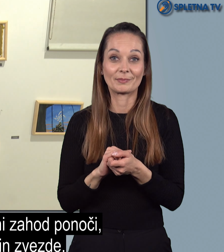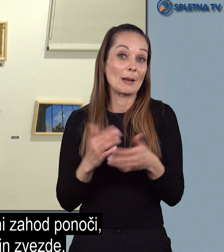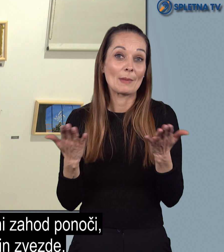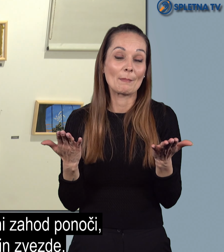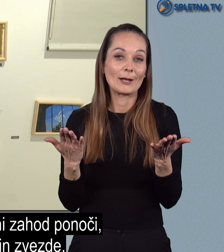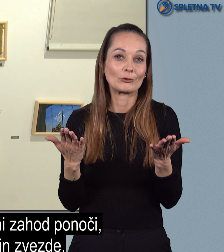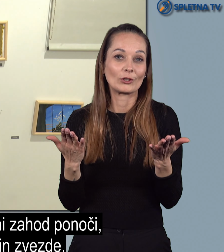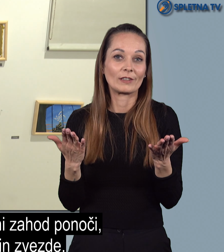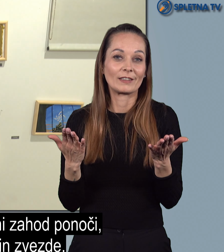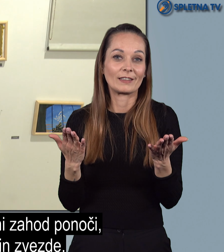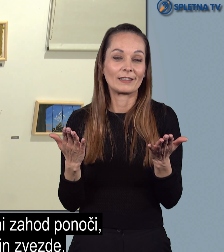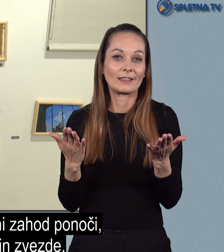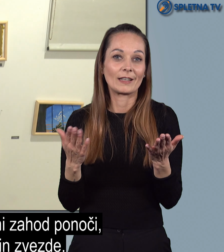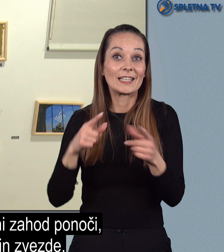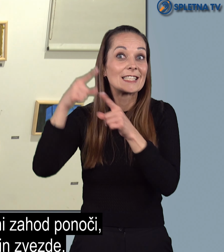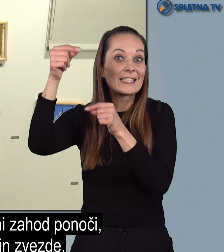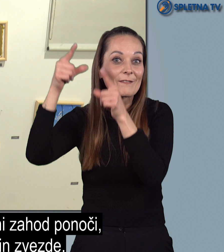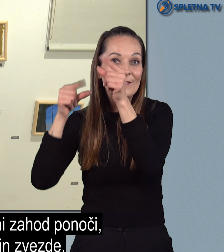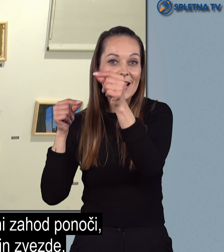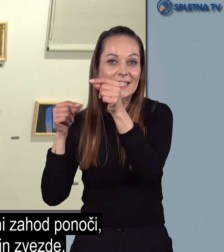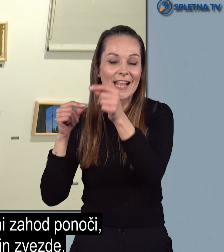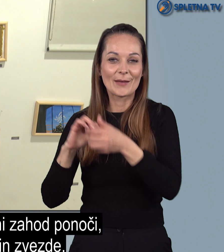pa pač kao zvezde.